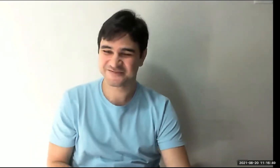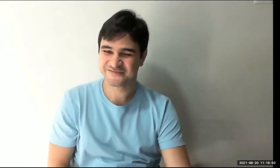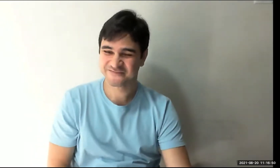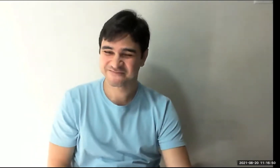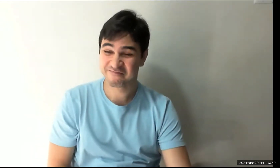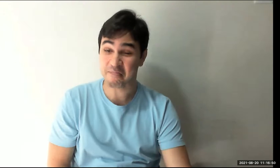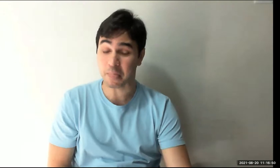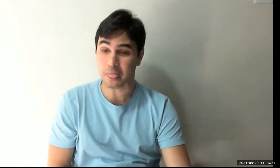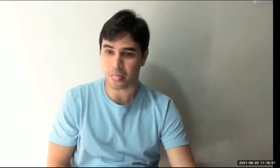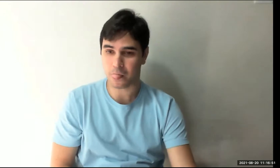Ótimo.